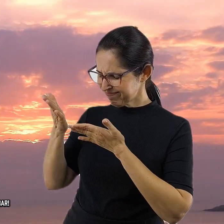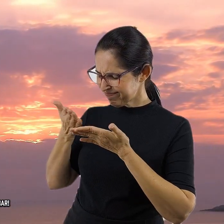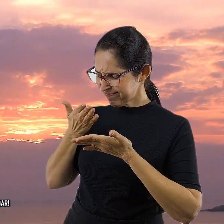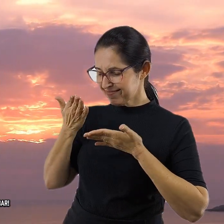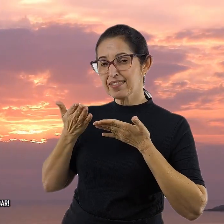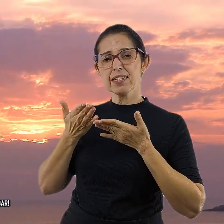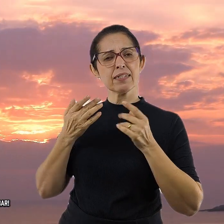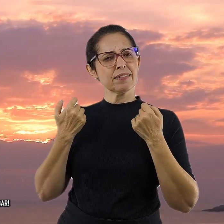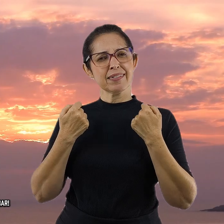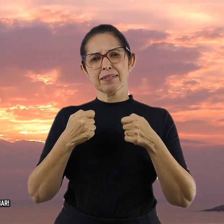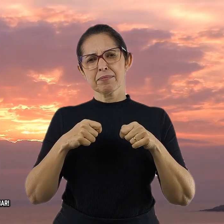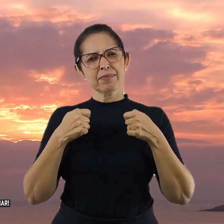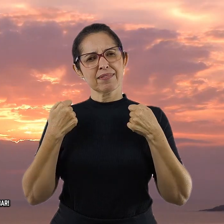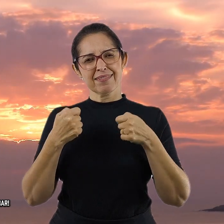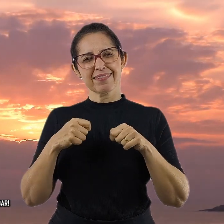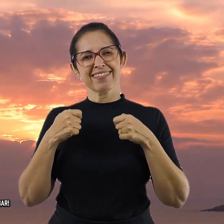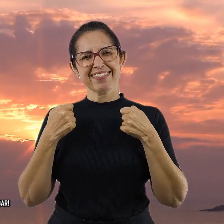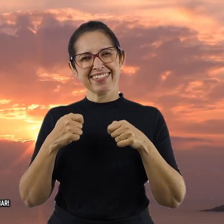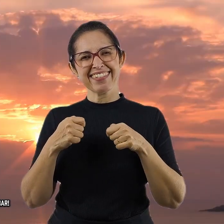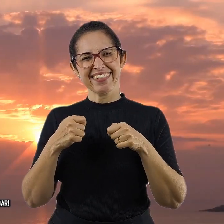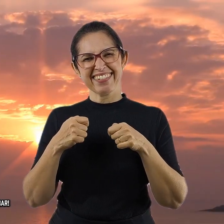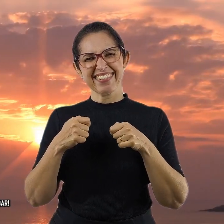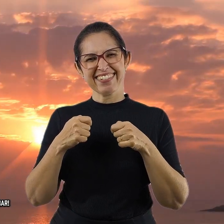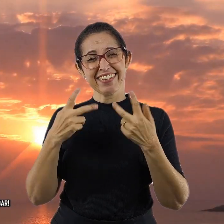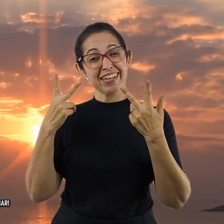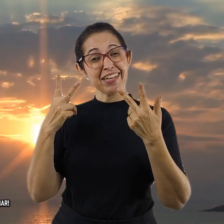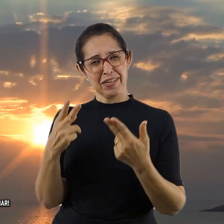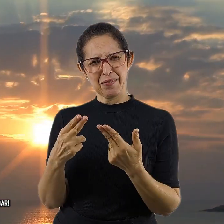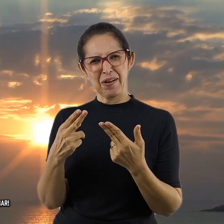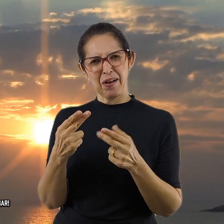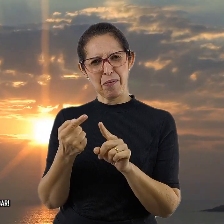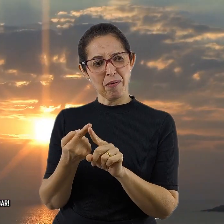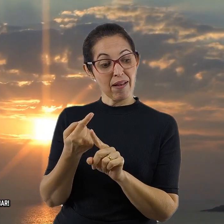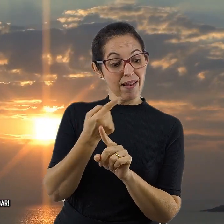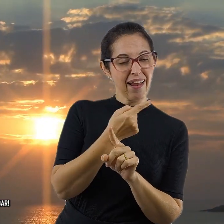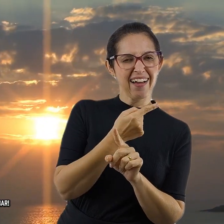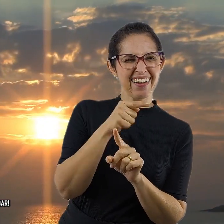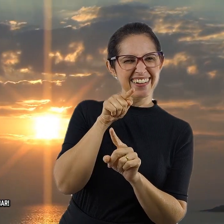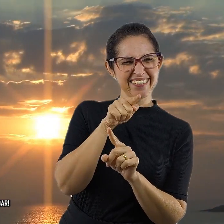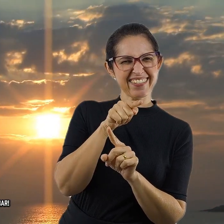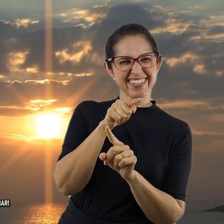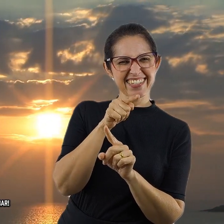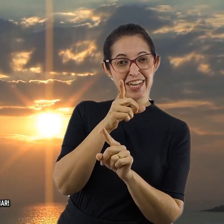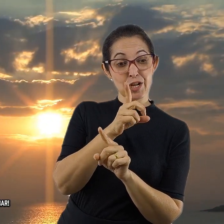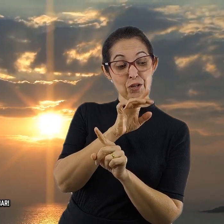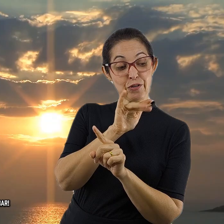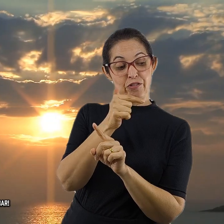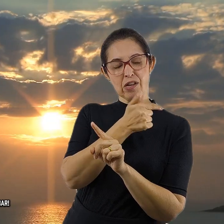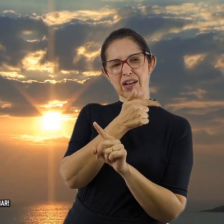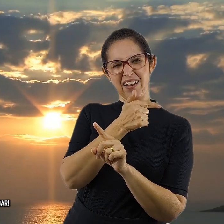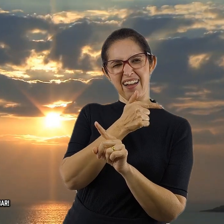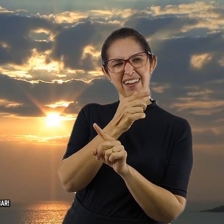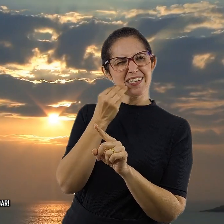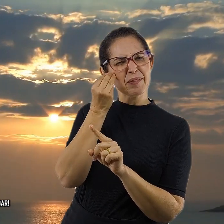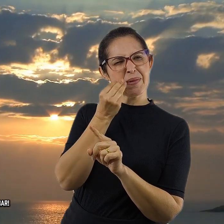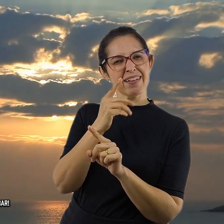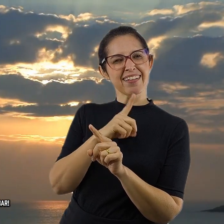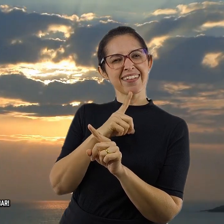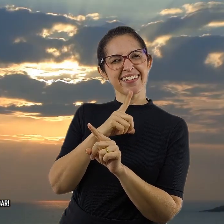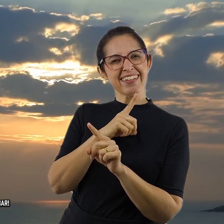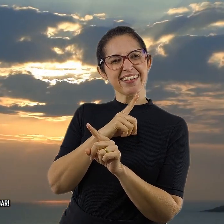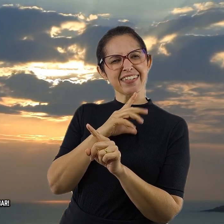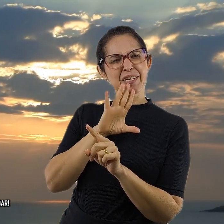E nós precisamos disso. Daquele primeiro amor que você viveu um dia. Quando você